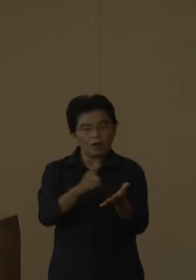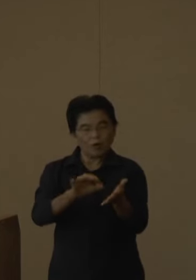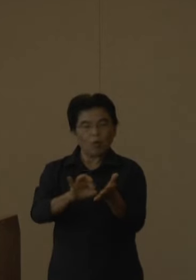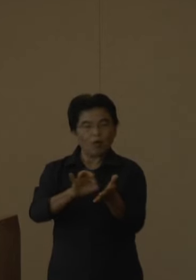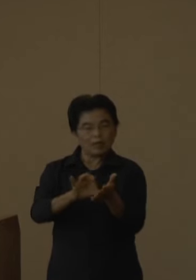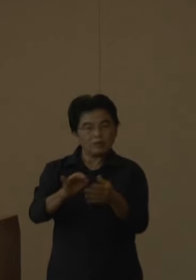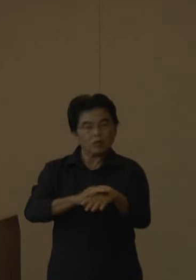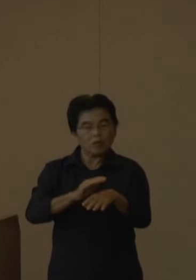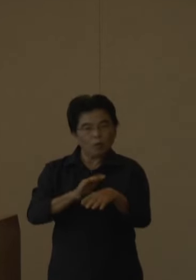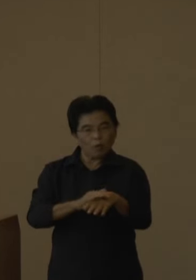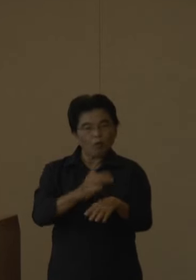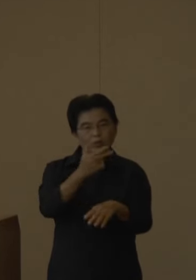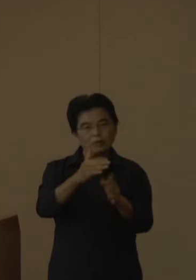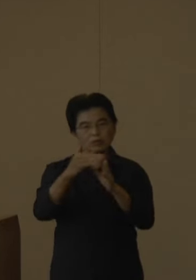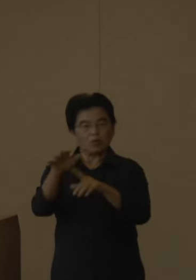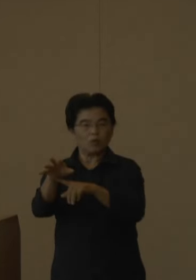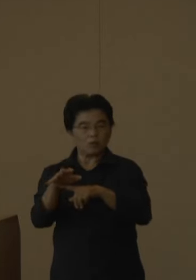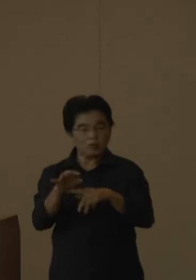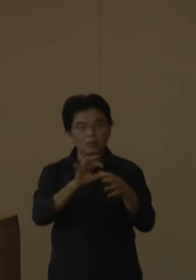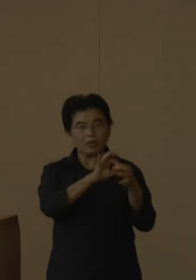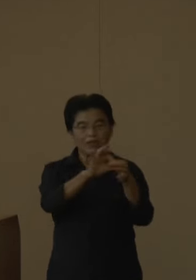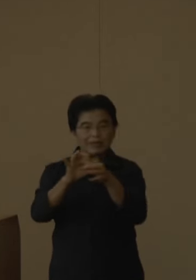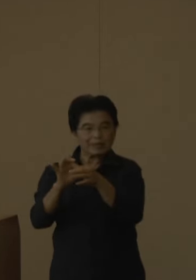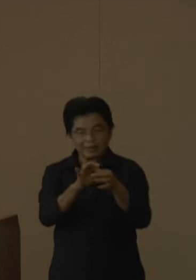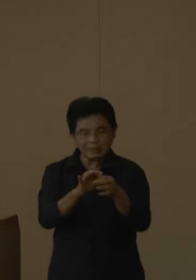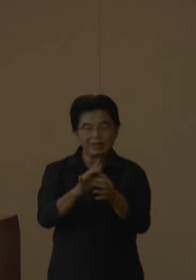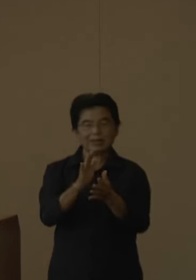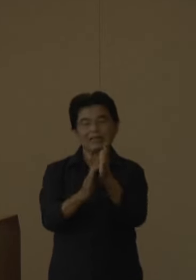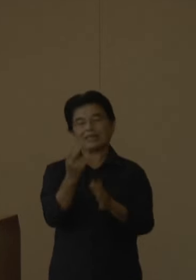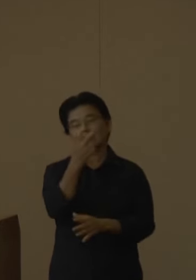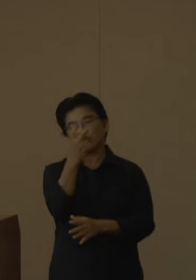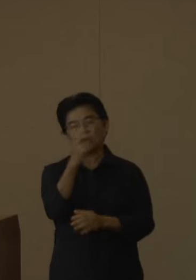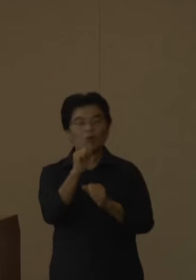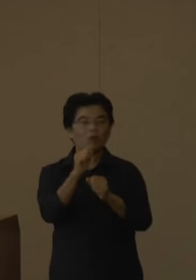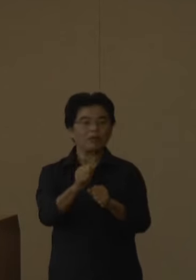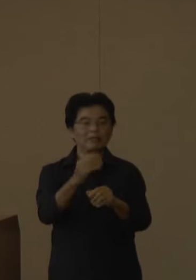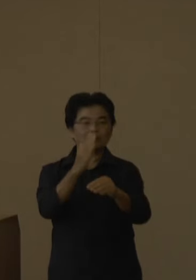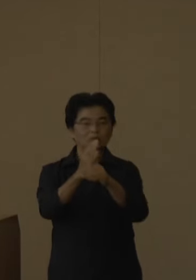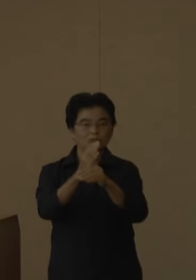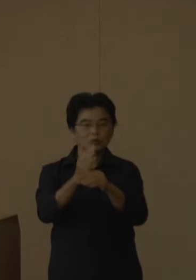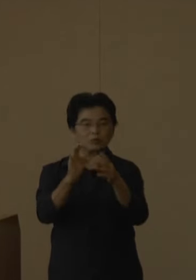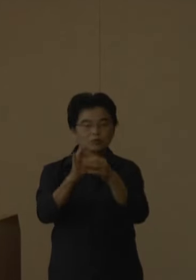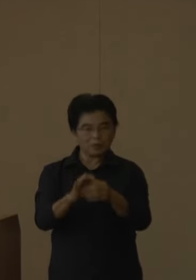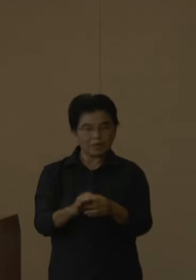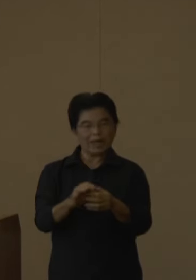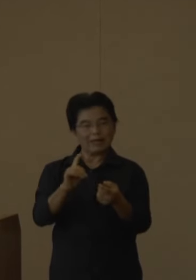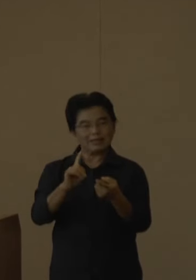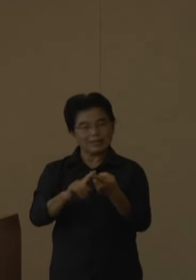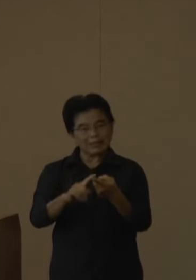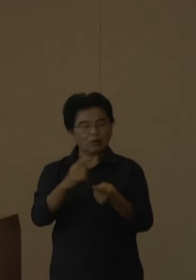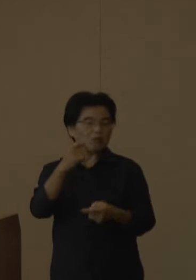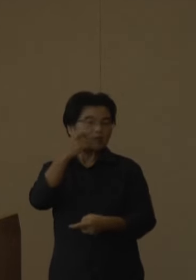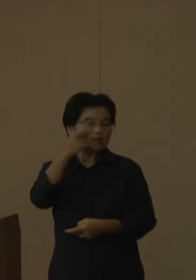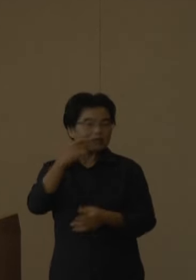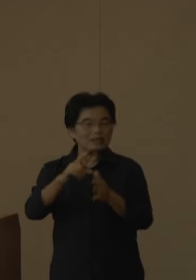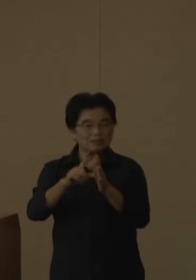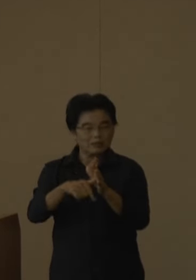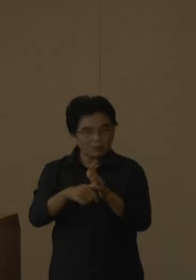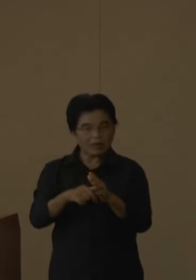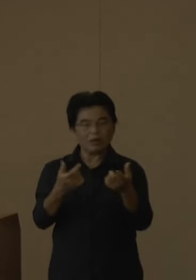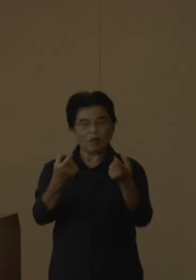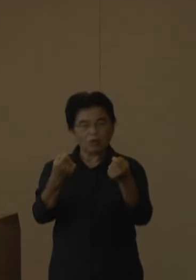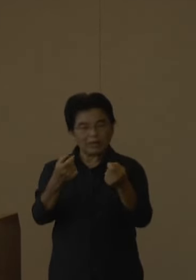在市町村と連携して被災調査を実施しております。合わせて災害救助法の適用がない場合であっても同等